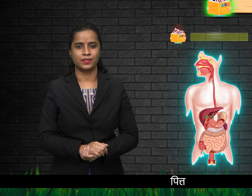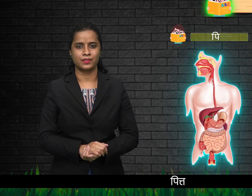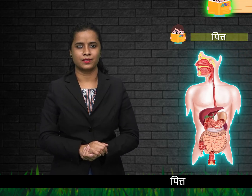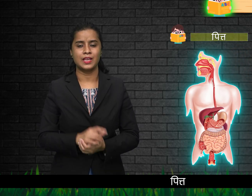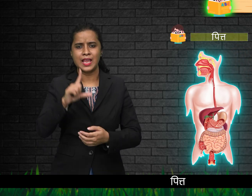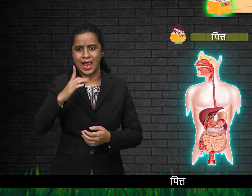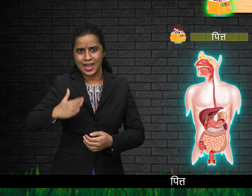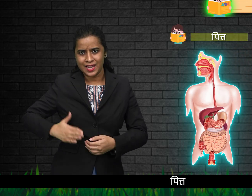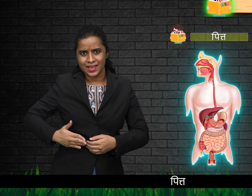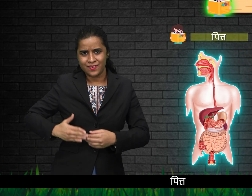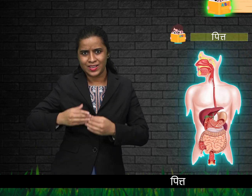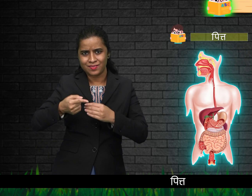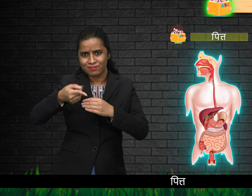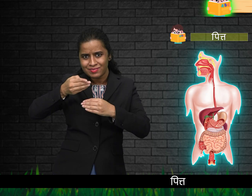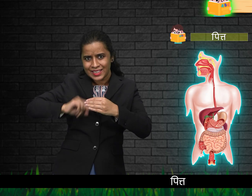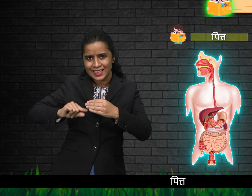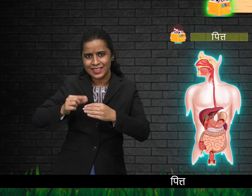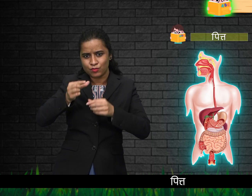पित्त,